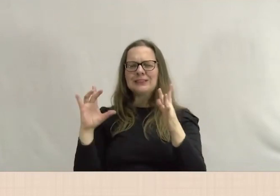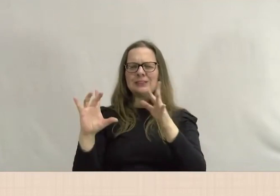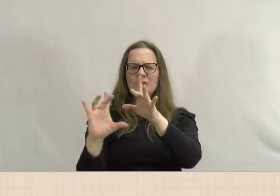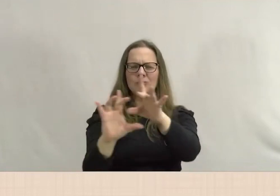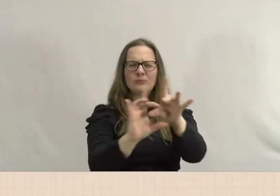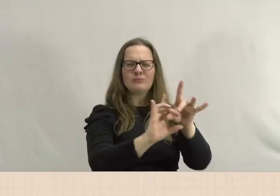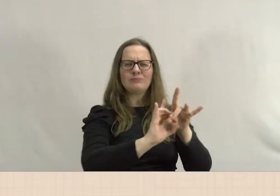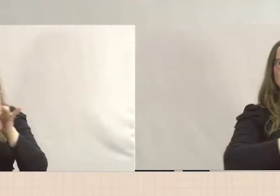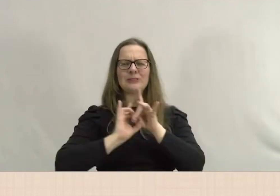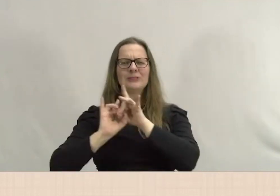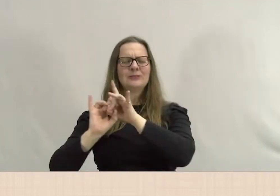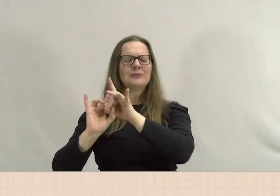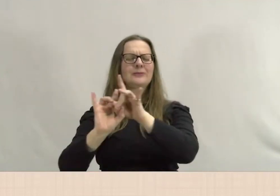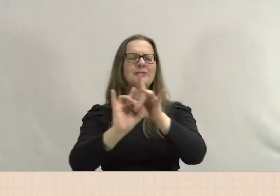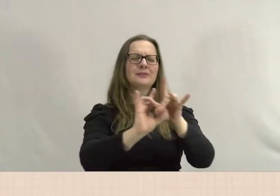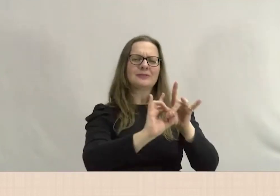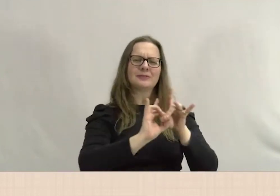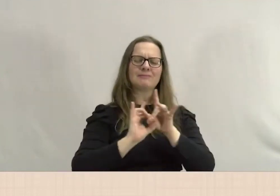entrelaçados